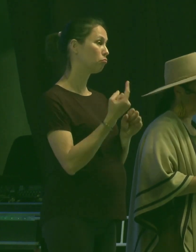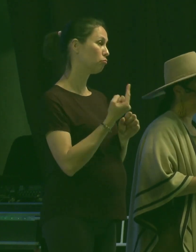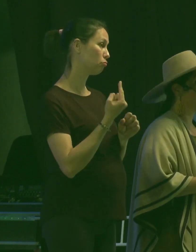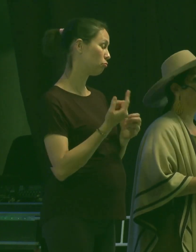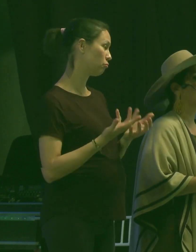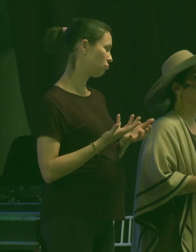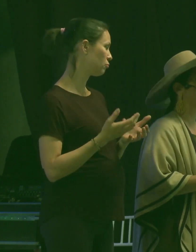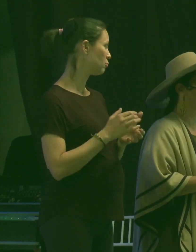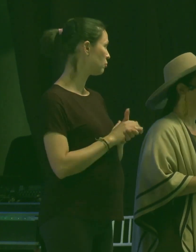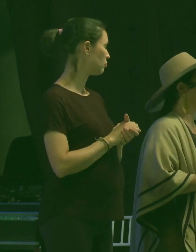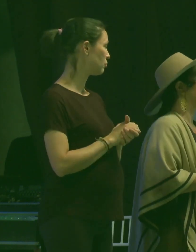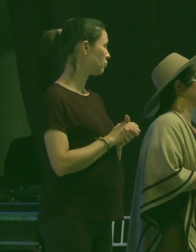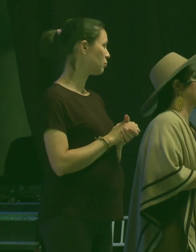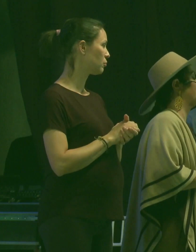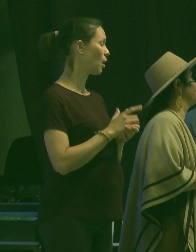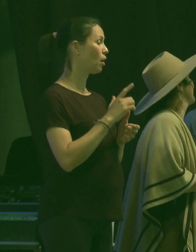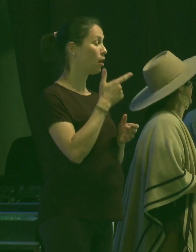importância de